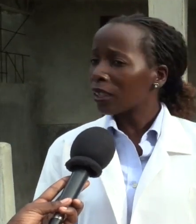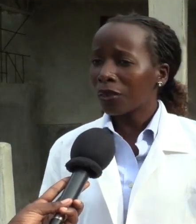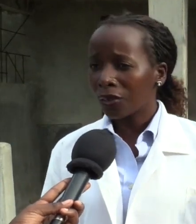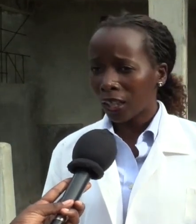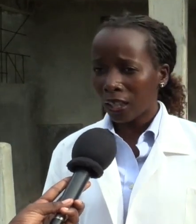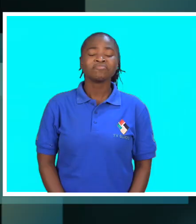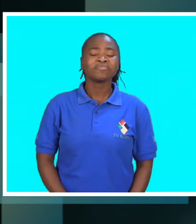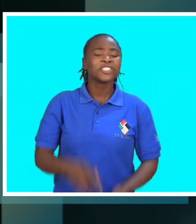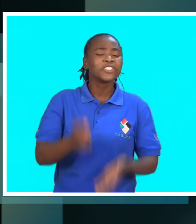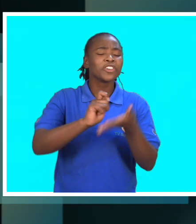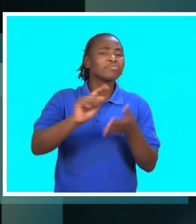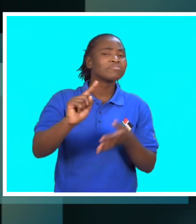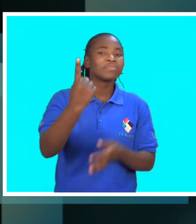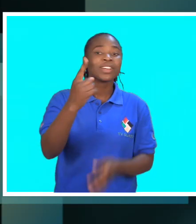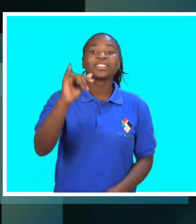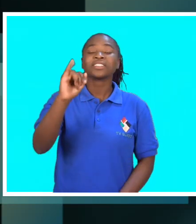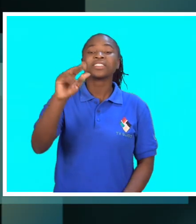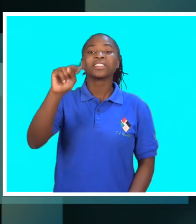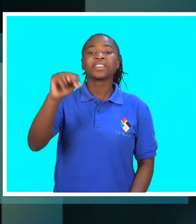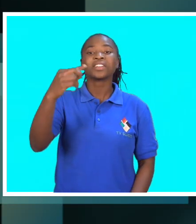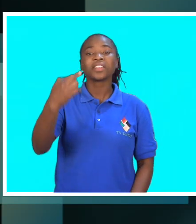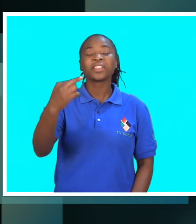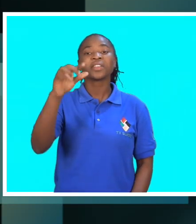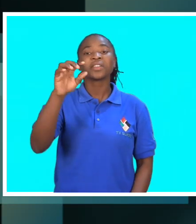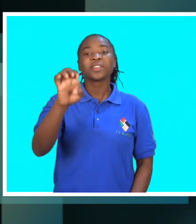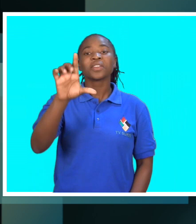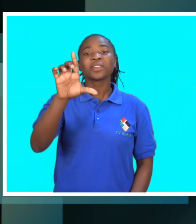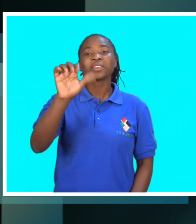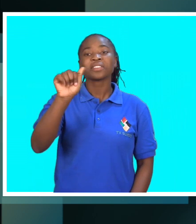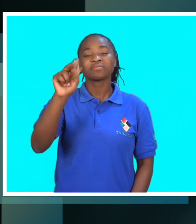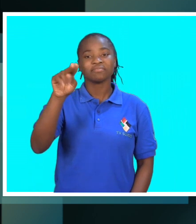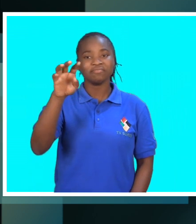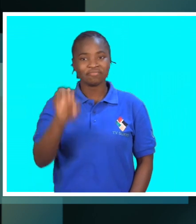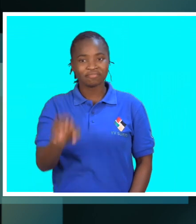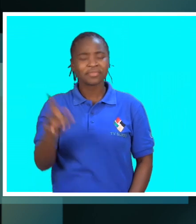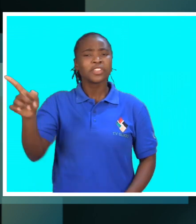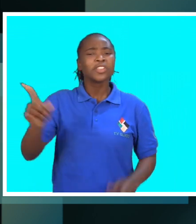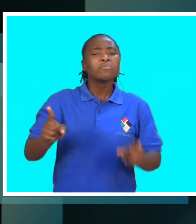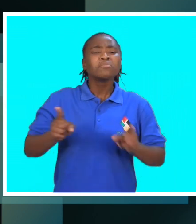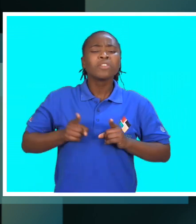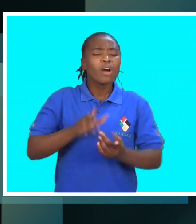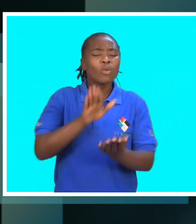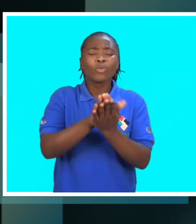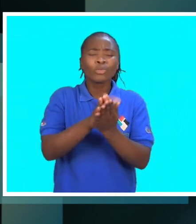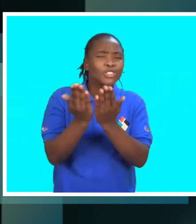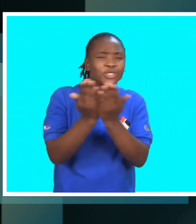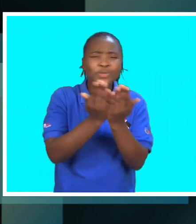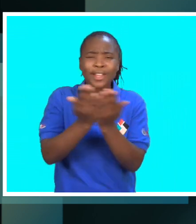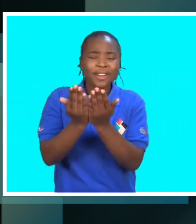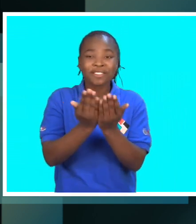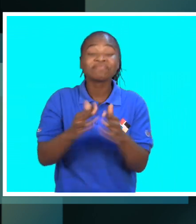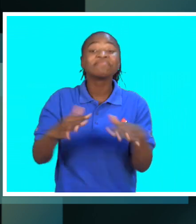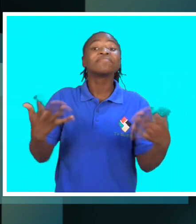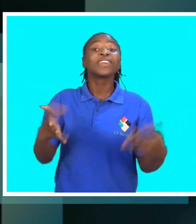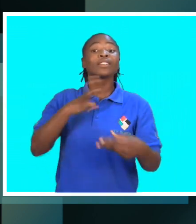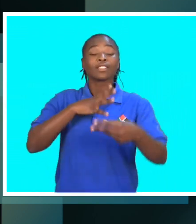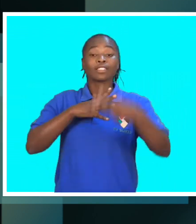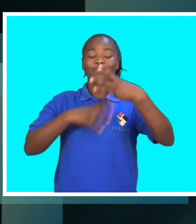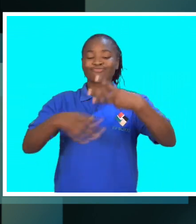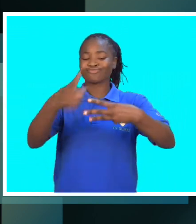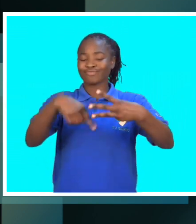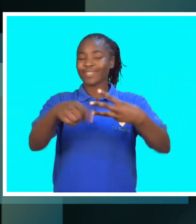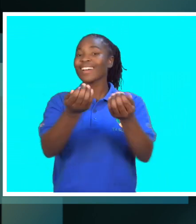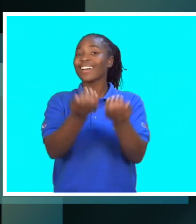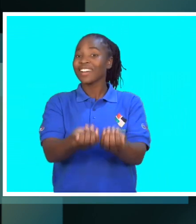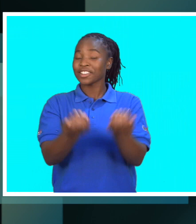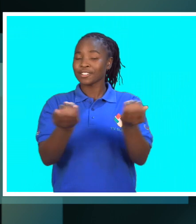é uma menina diferente. A escola primária completa de Ingelana, onde estuda a Joana, tem 3 crianças